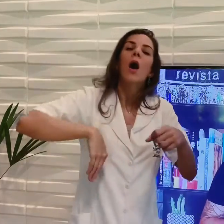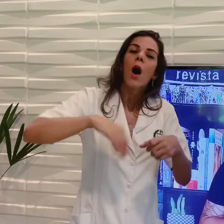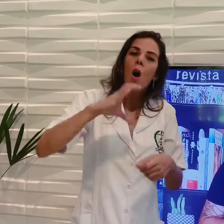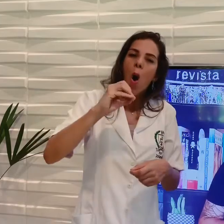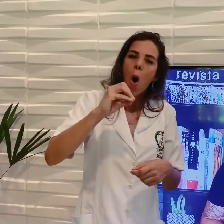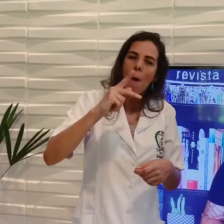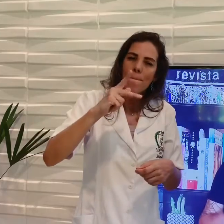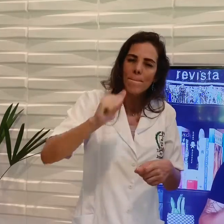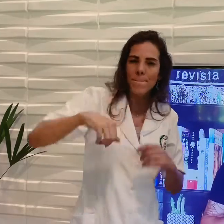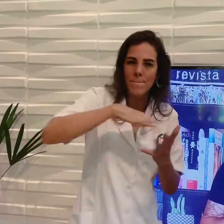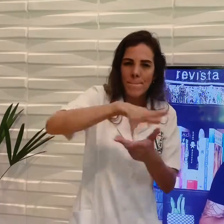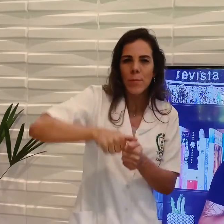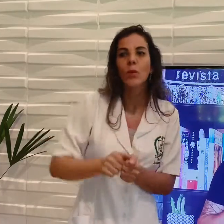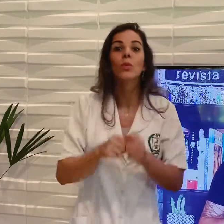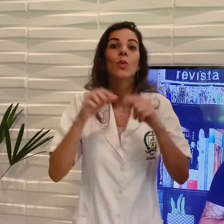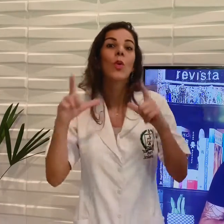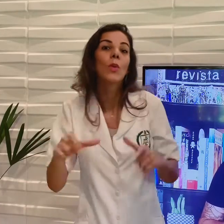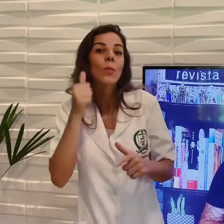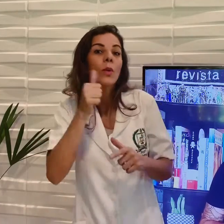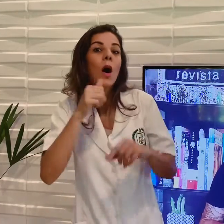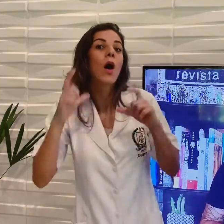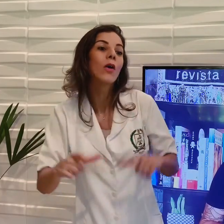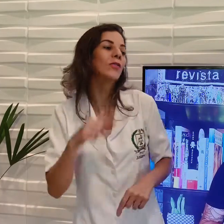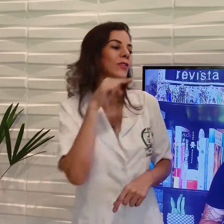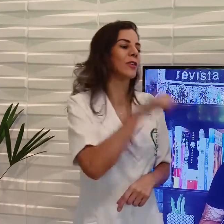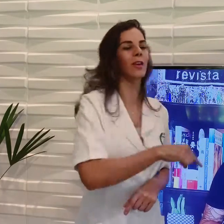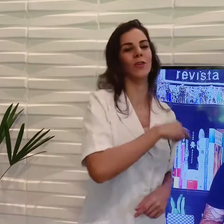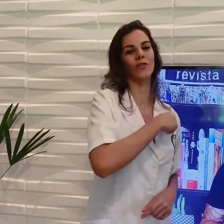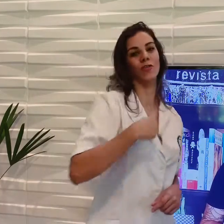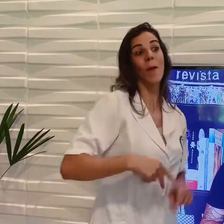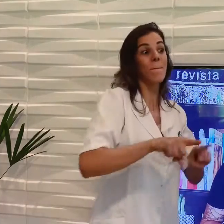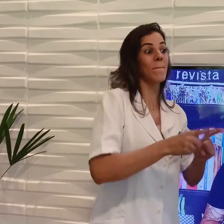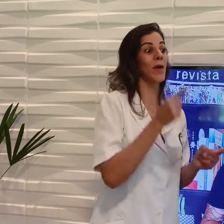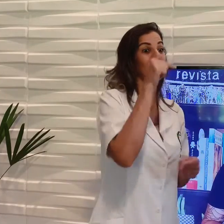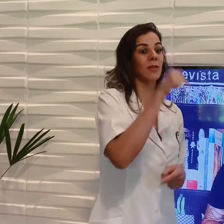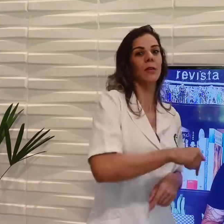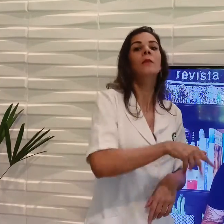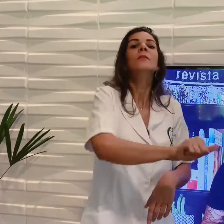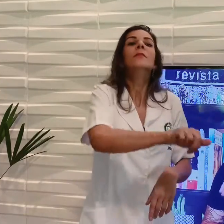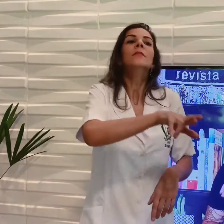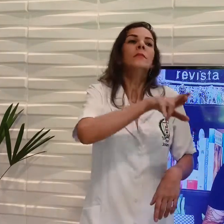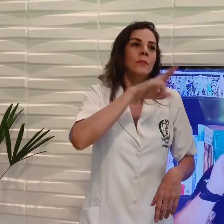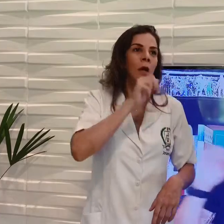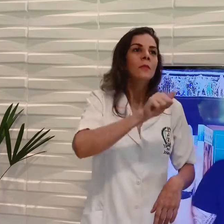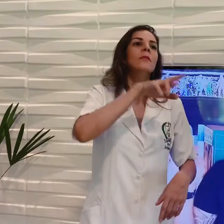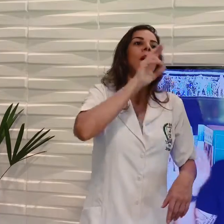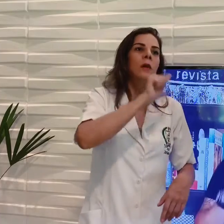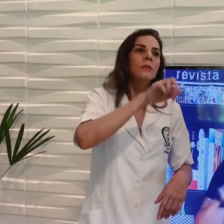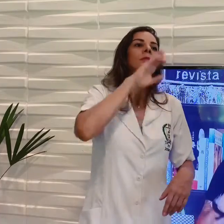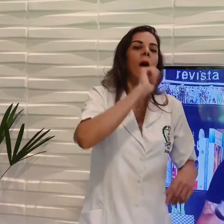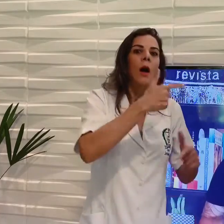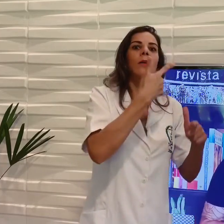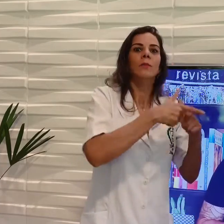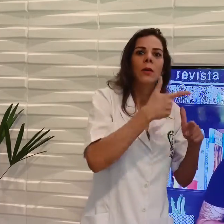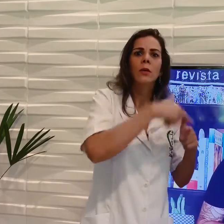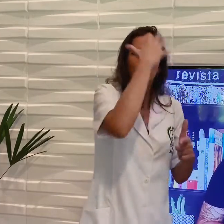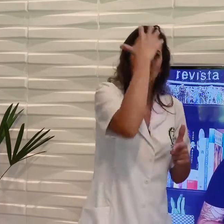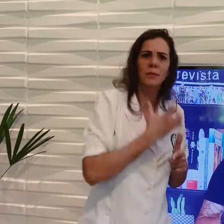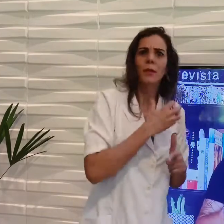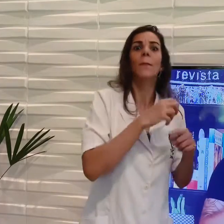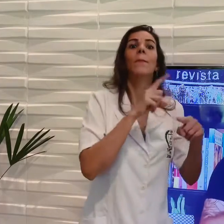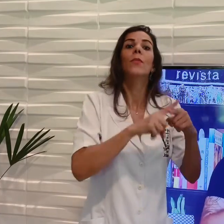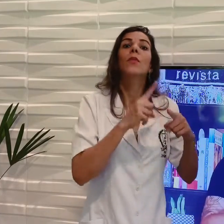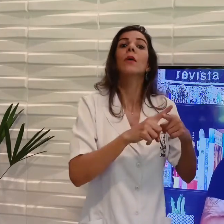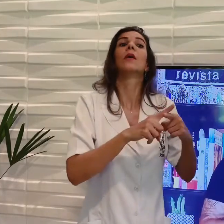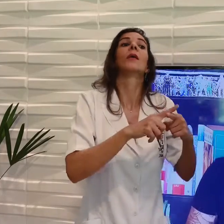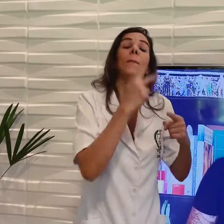Mas em 2002 explodiu a crise da Síndrome Respiratória Aguda Grave, SARS, que por sinal é causada